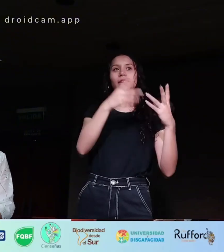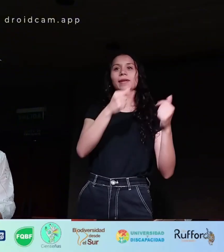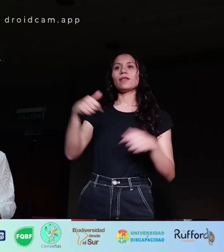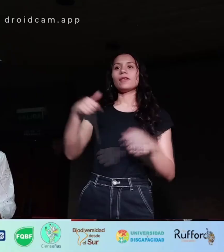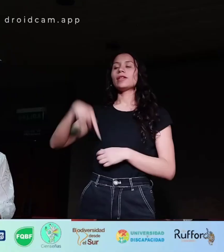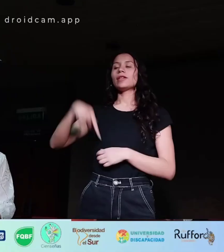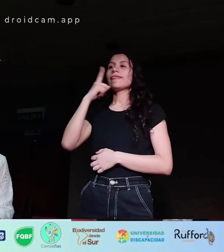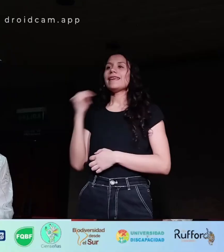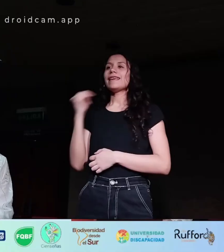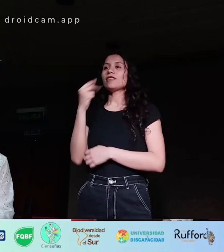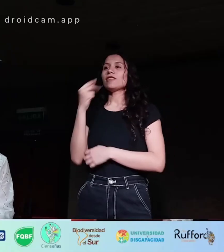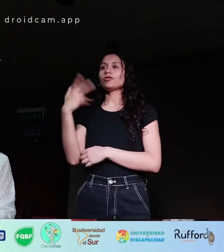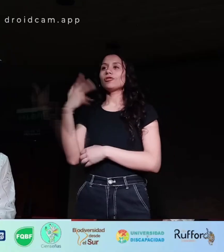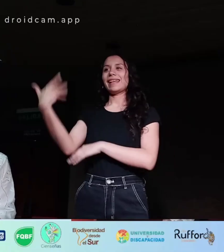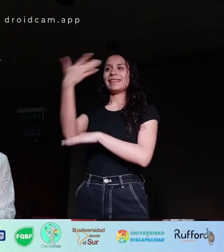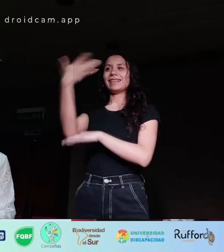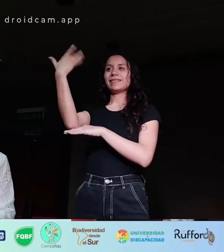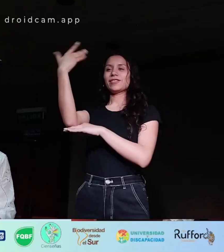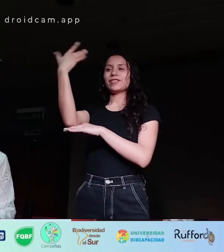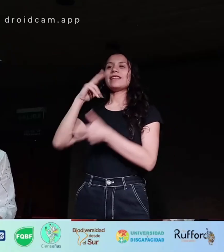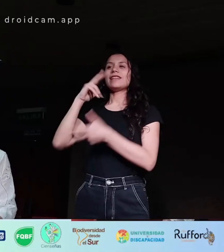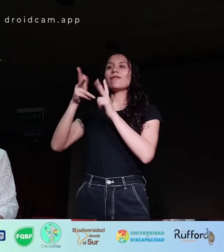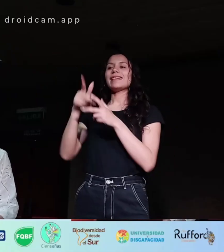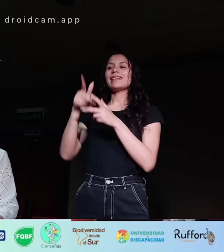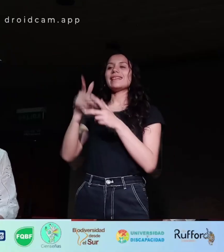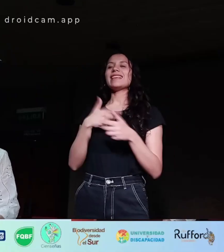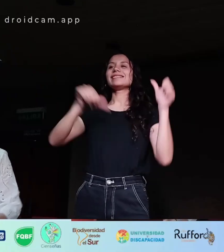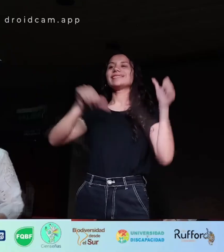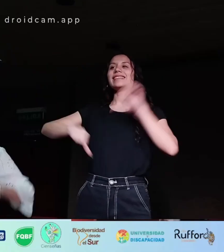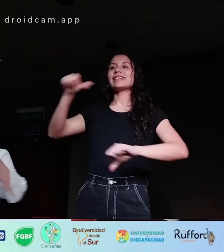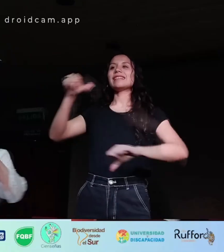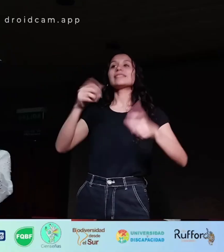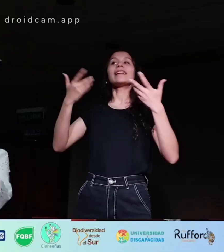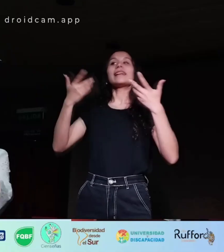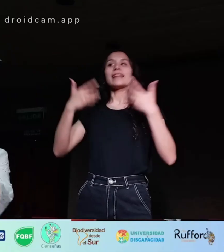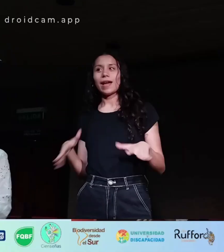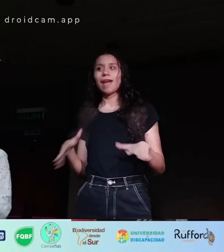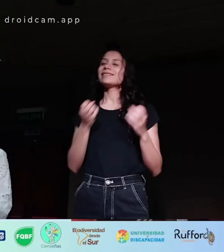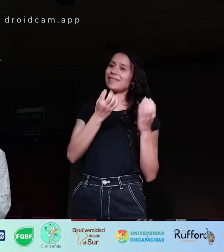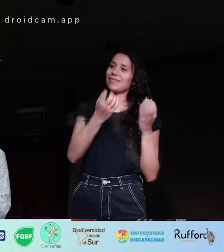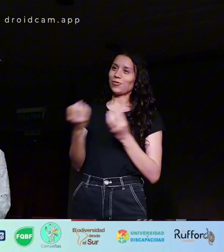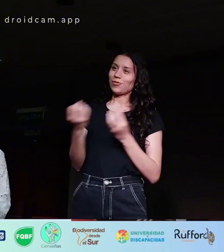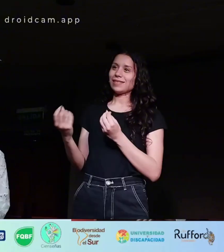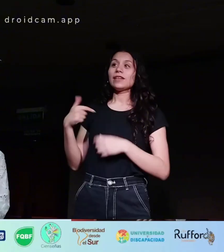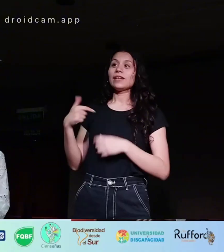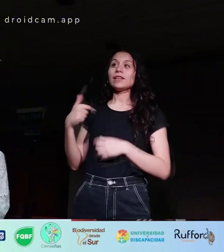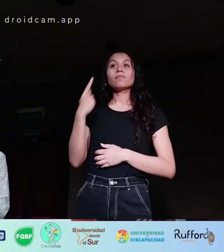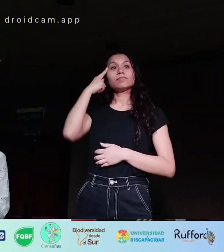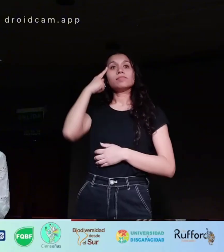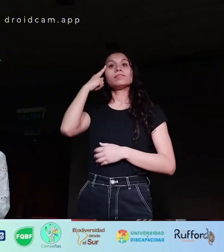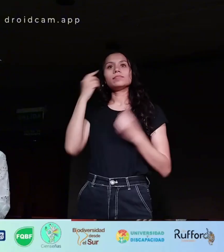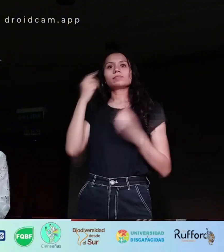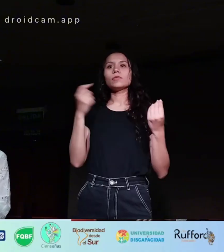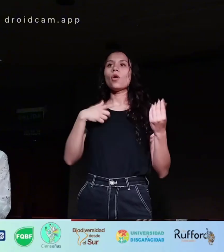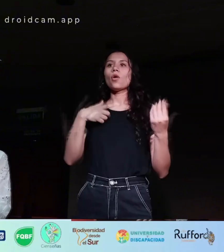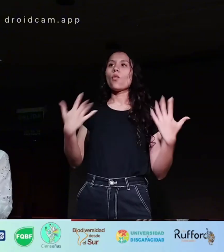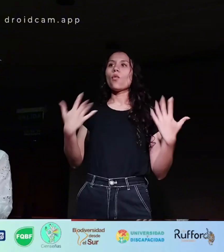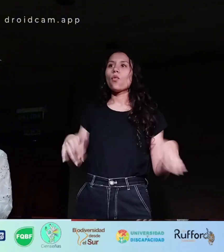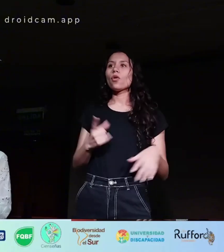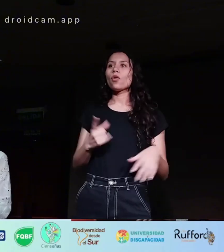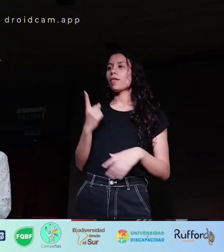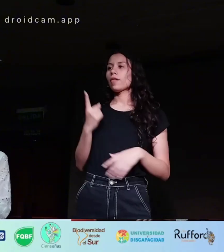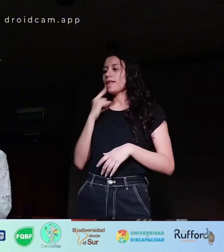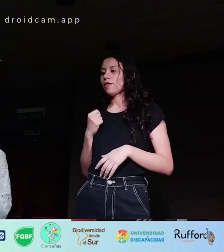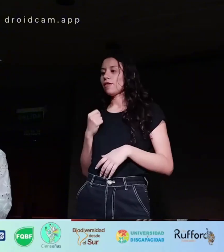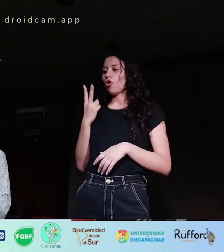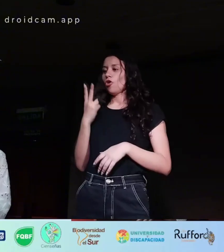señas en ciencias naturales. Así que espero que, yo creo que sí, que hemos aprendido un montón todos,